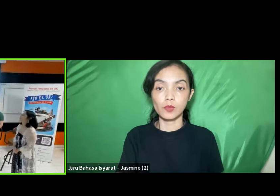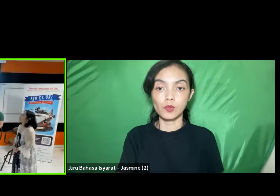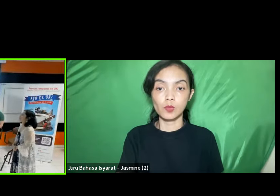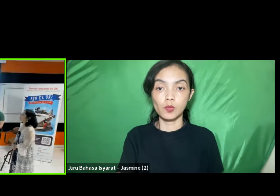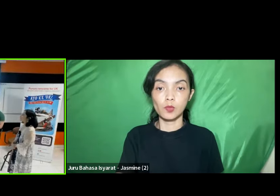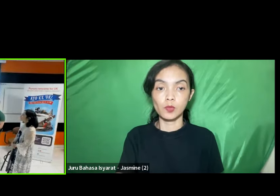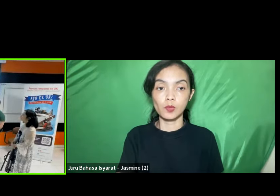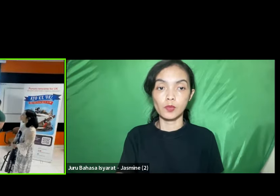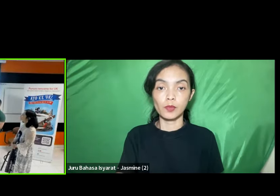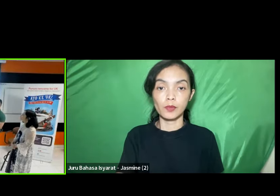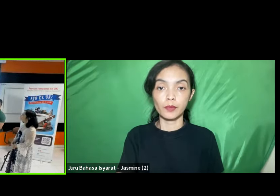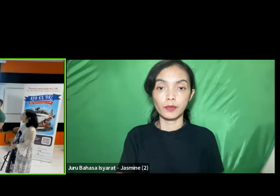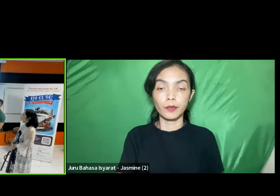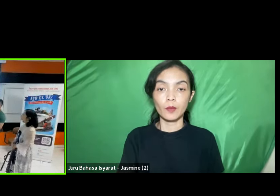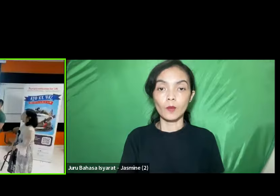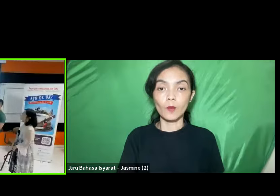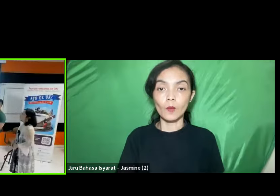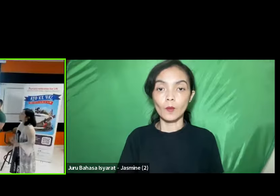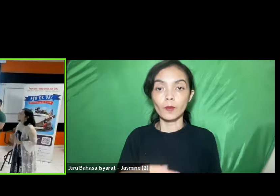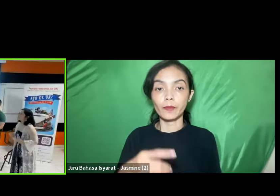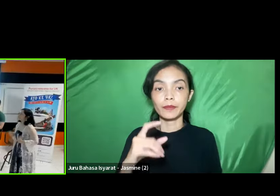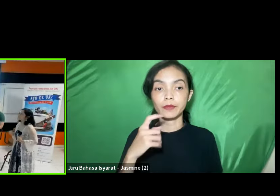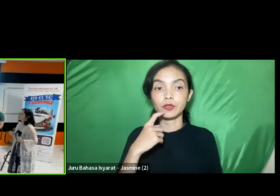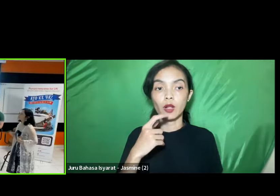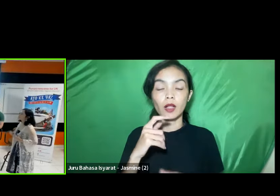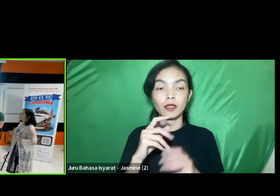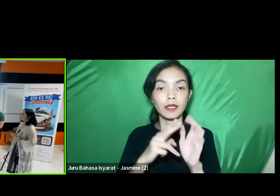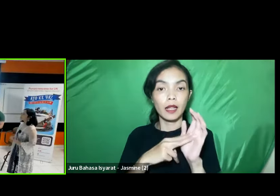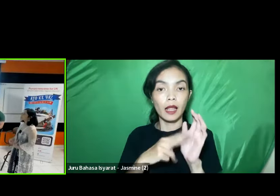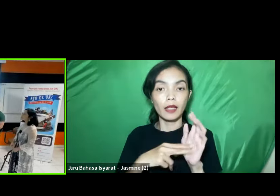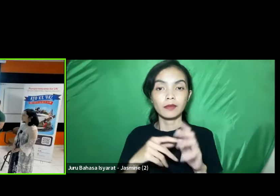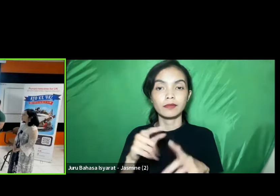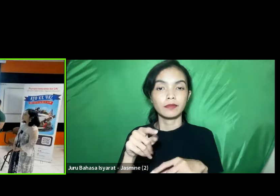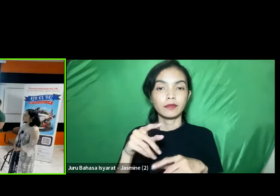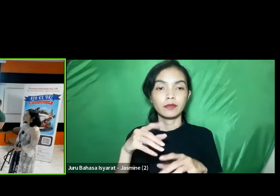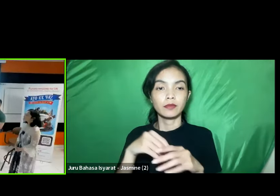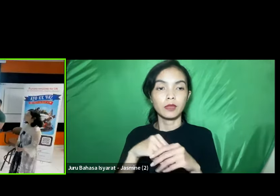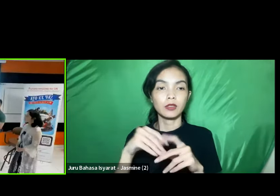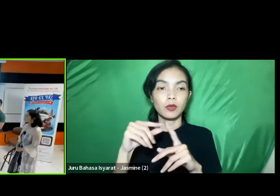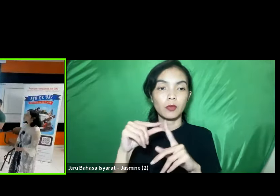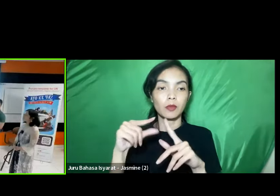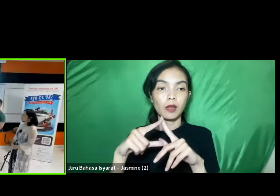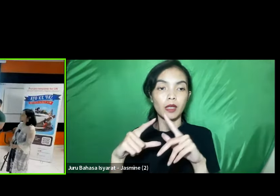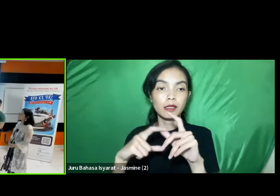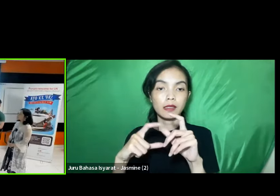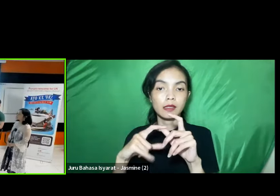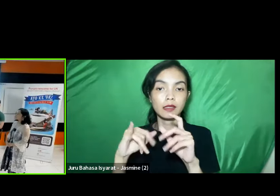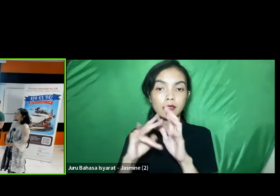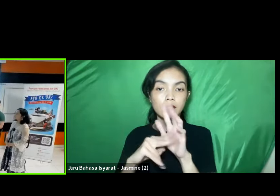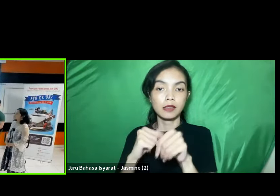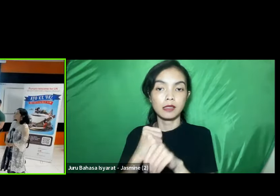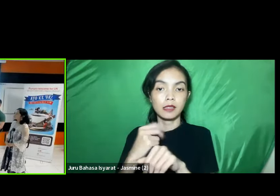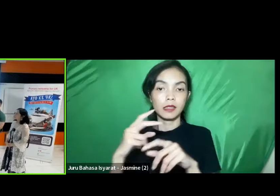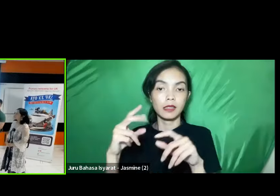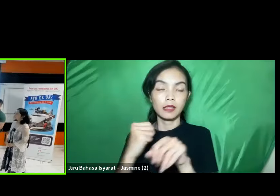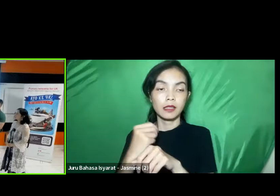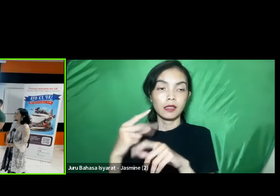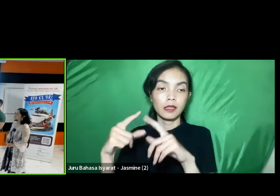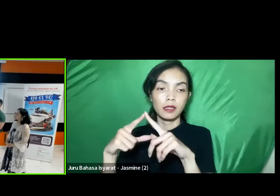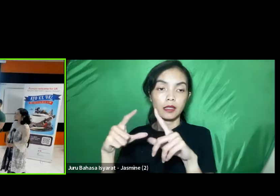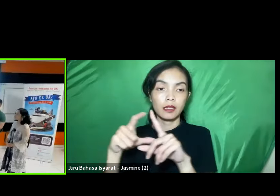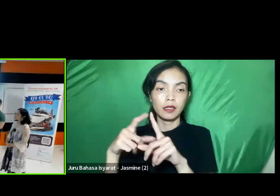penilaian yang soal penilaian itu passing grade sih Jadi bukan ada prioritas tertentu atau apa karena balik lagiing